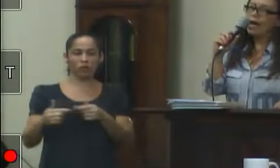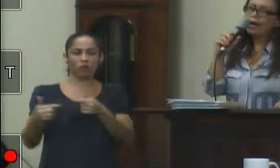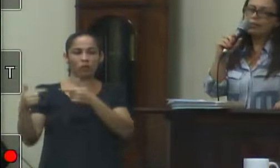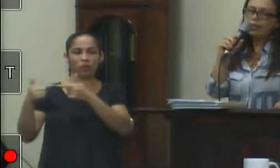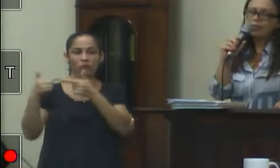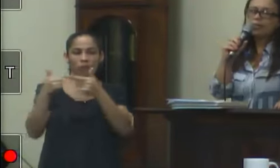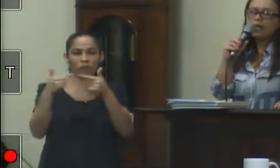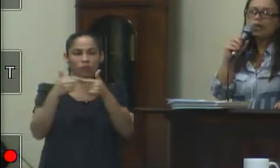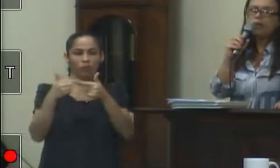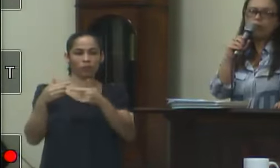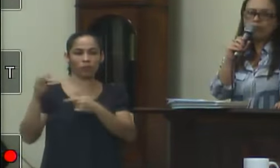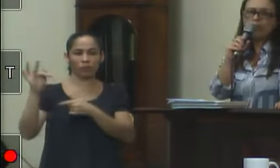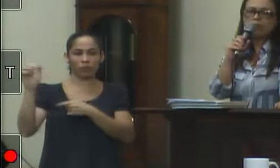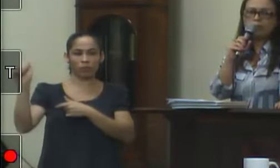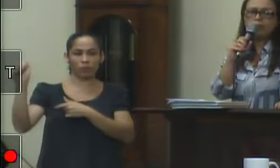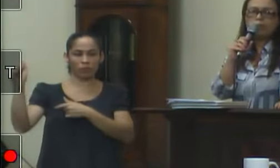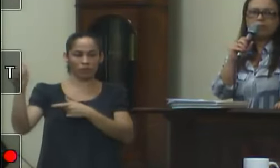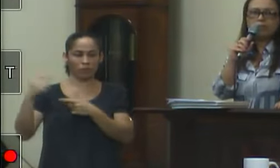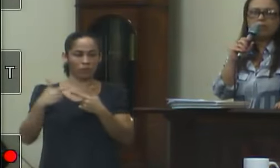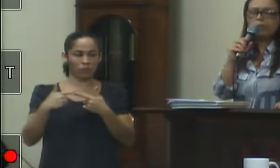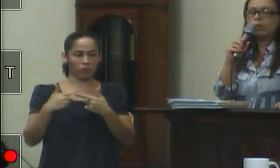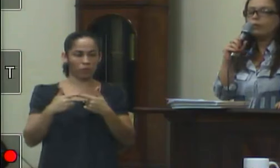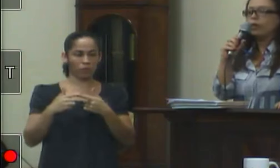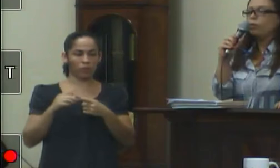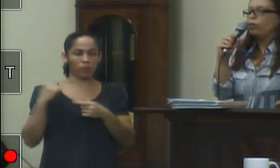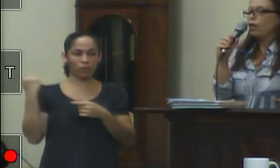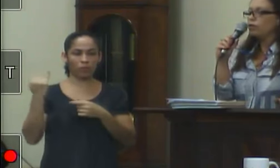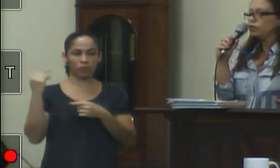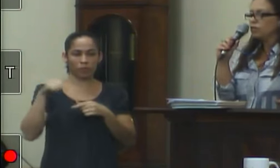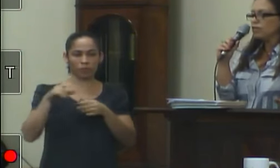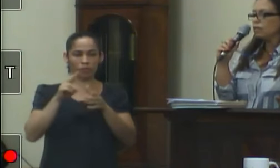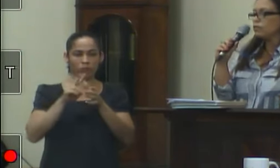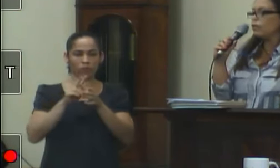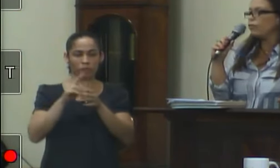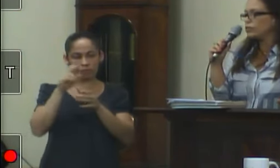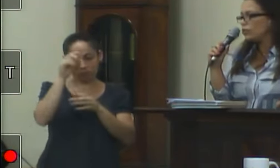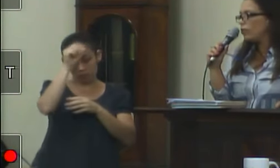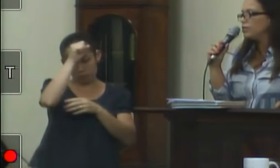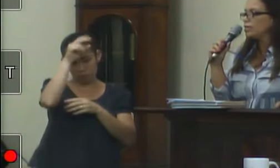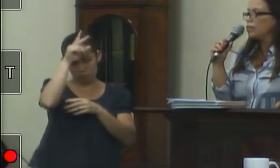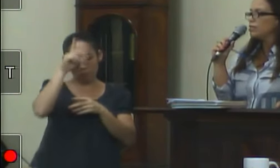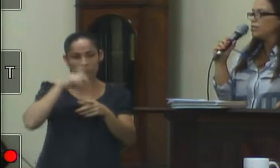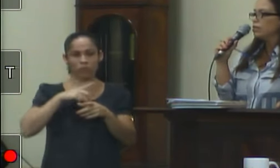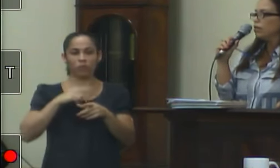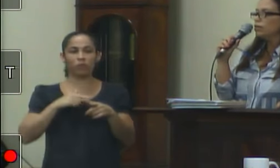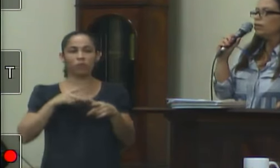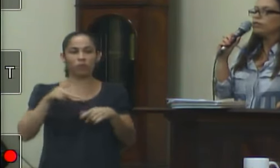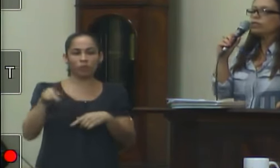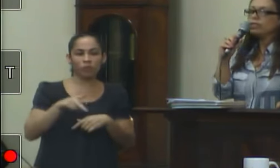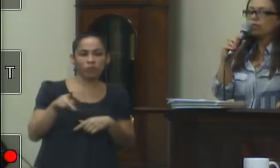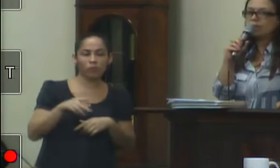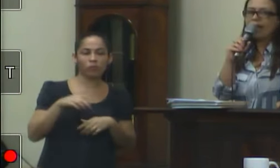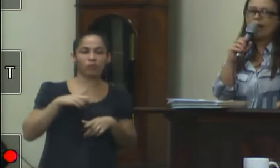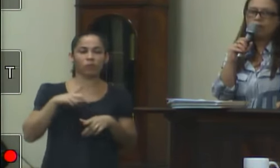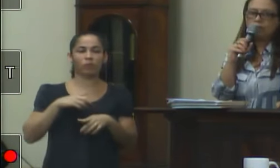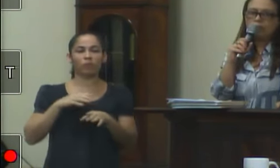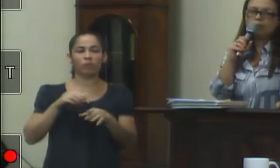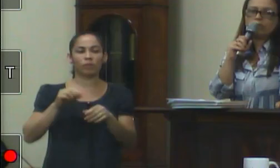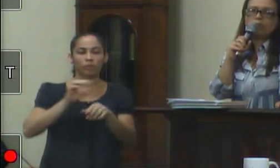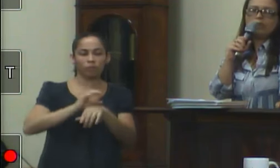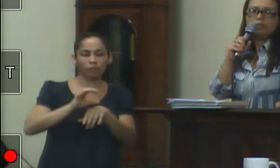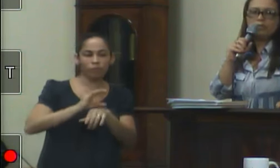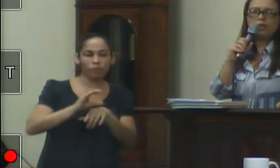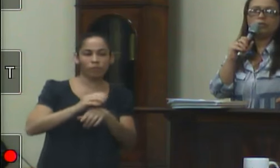FAA, que é de extrema importância para o município, porque é onde nós temos professores capacitando, é onde nós temos